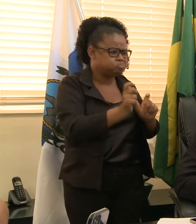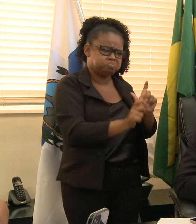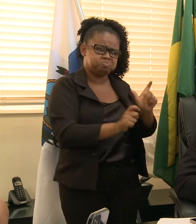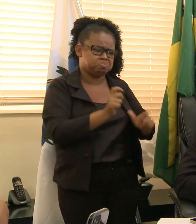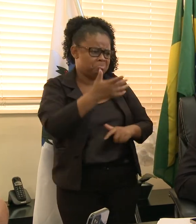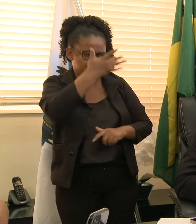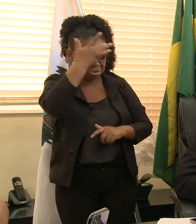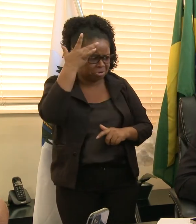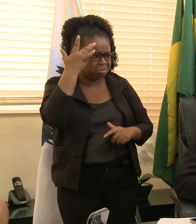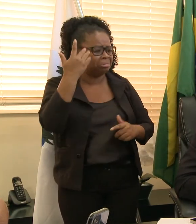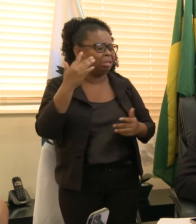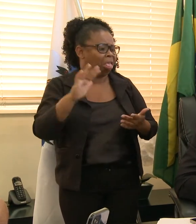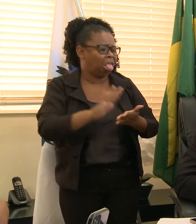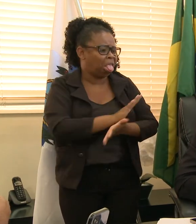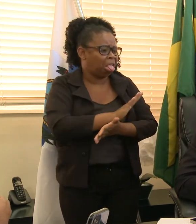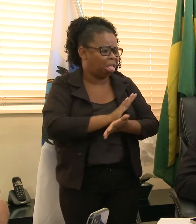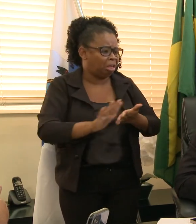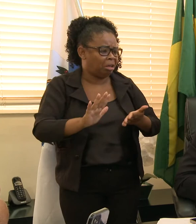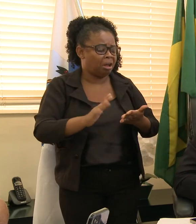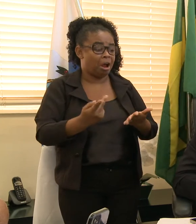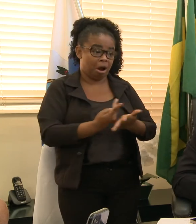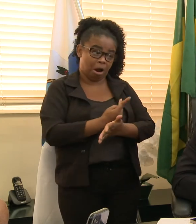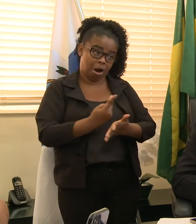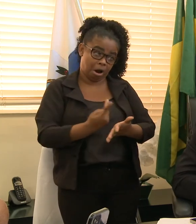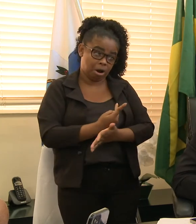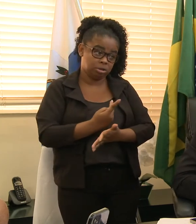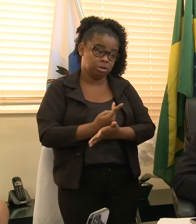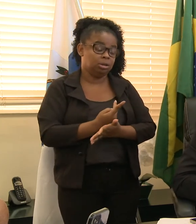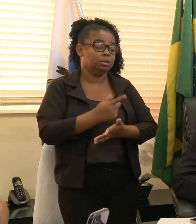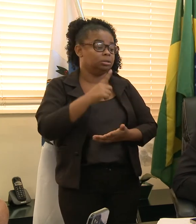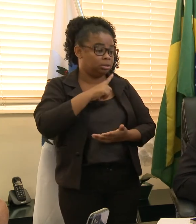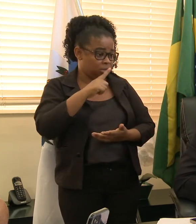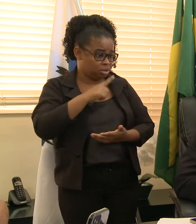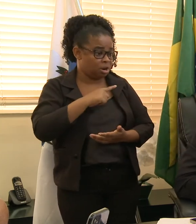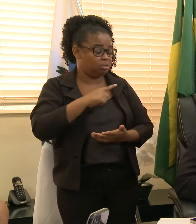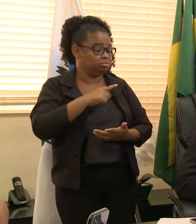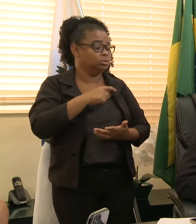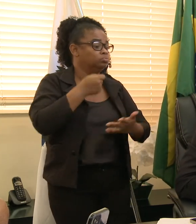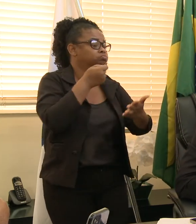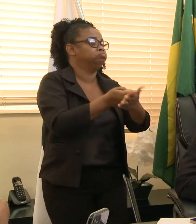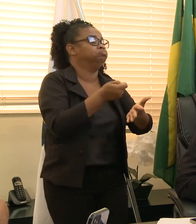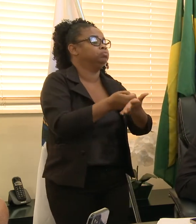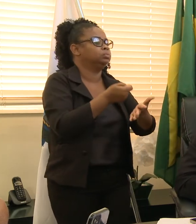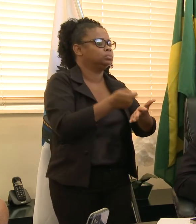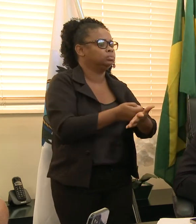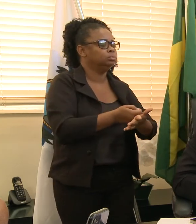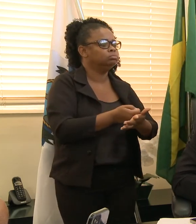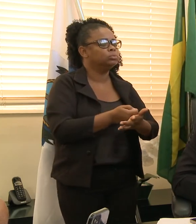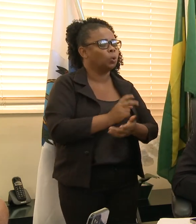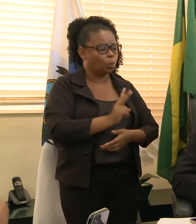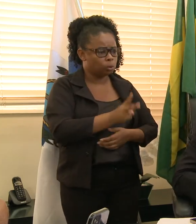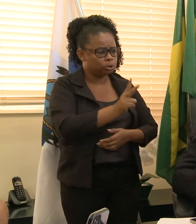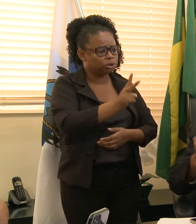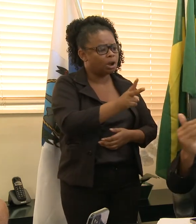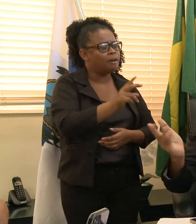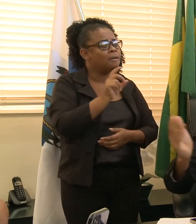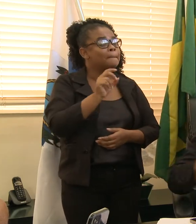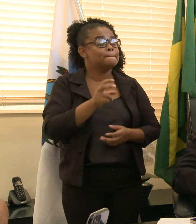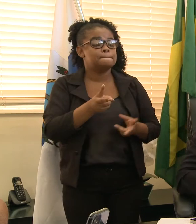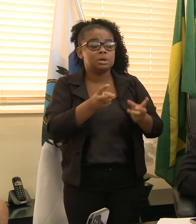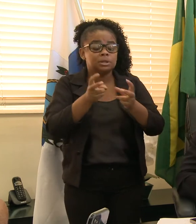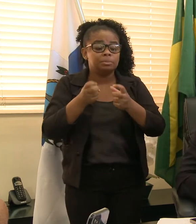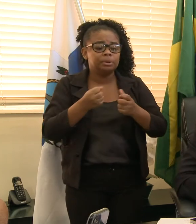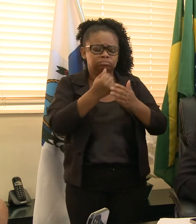público, será cobrado, penalizado, e nós seguiremos firmes, apurando a veracidade, como o